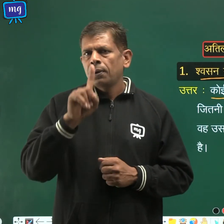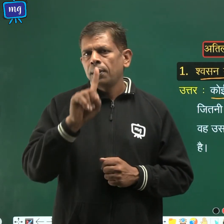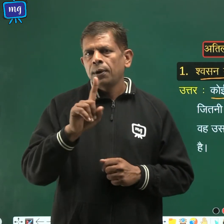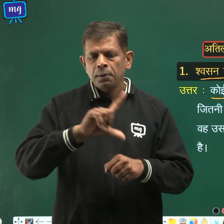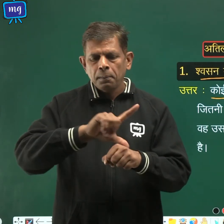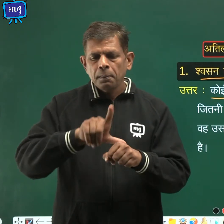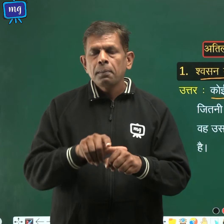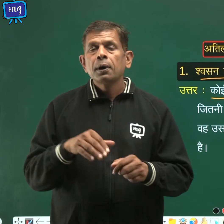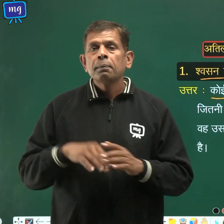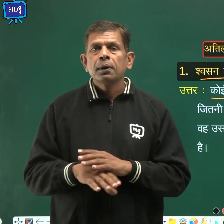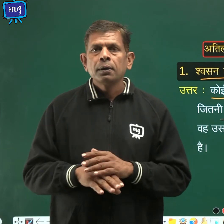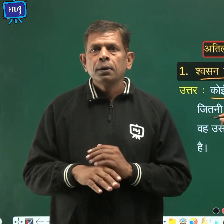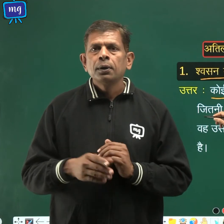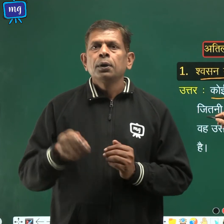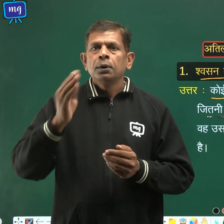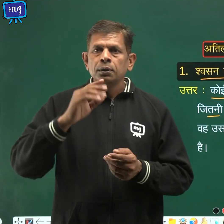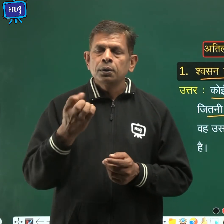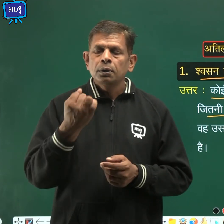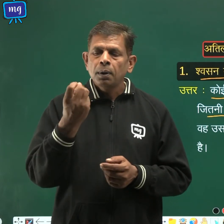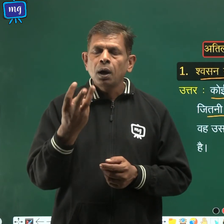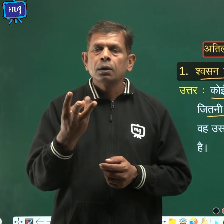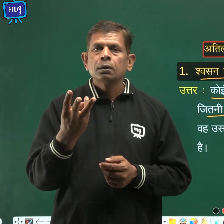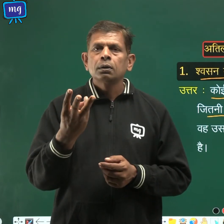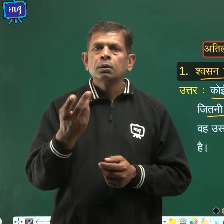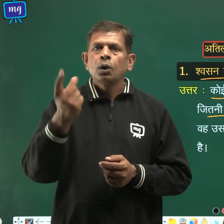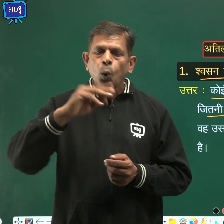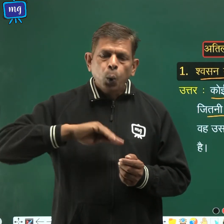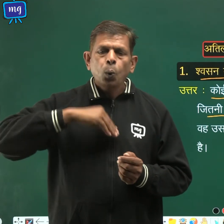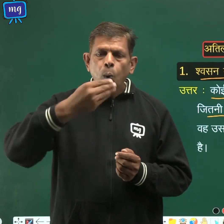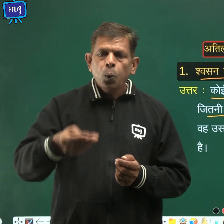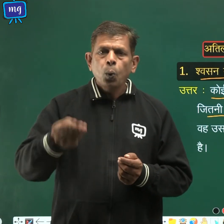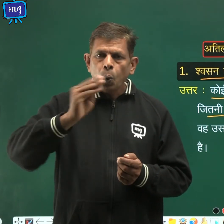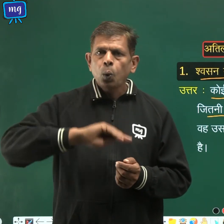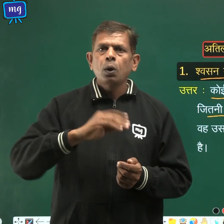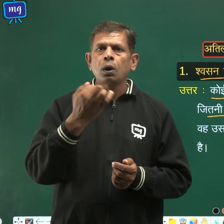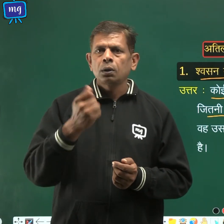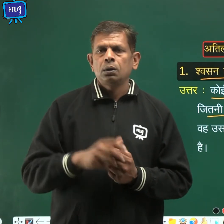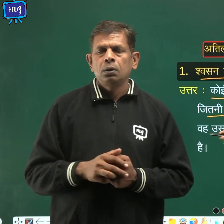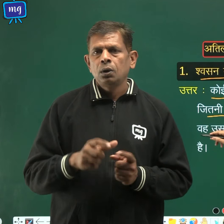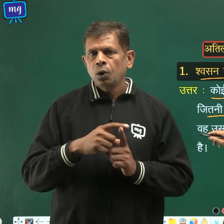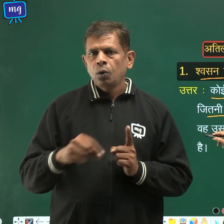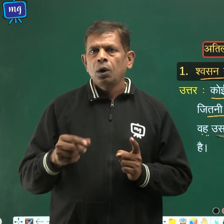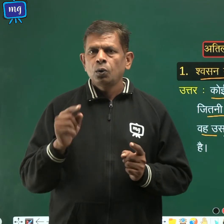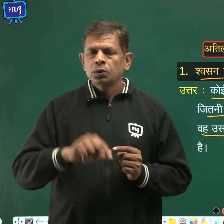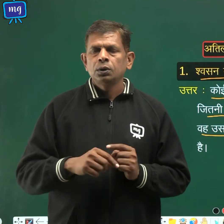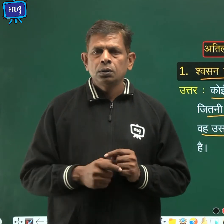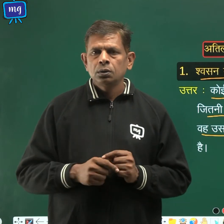1 मिनट में जितनी बार श्वसन करता है वह